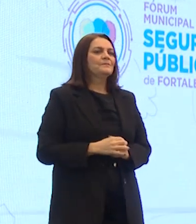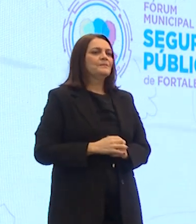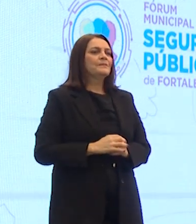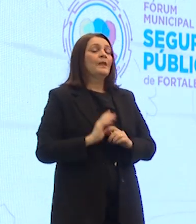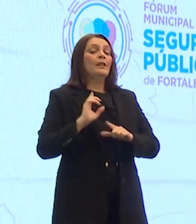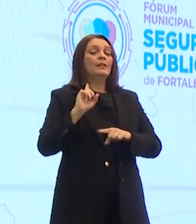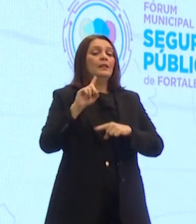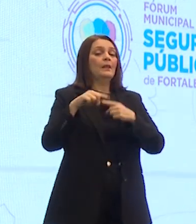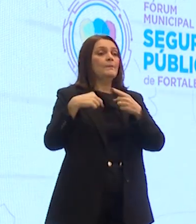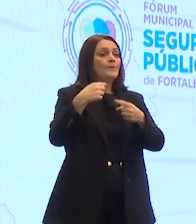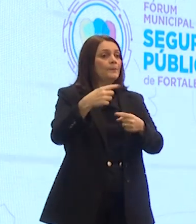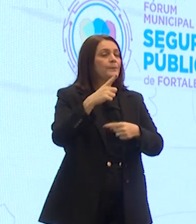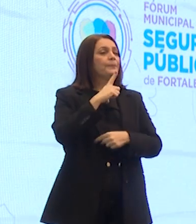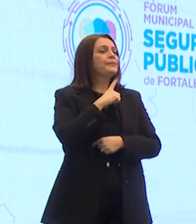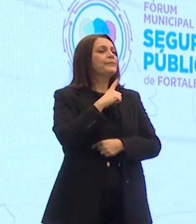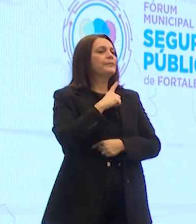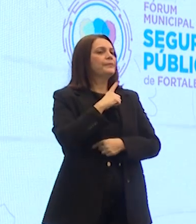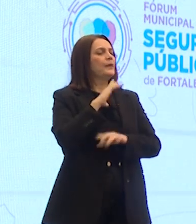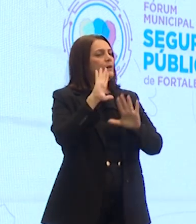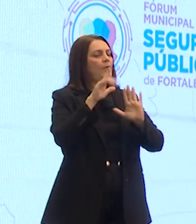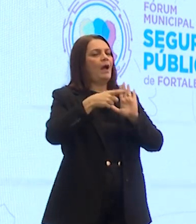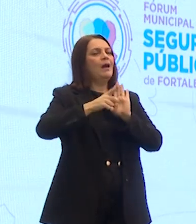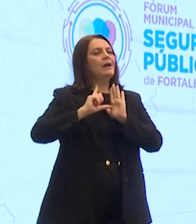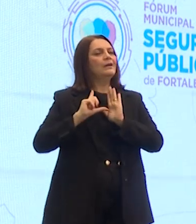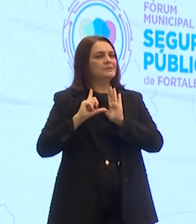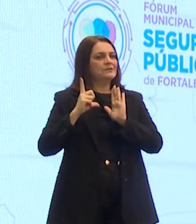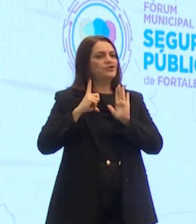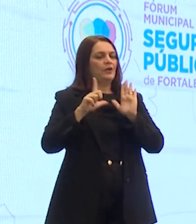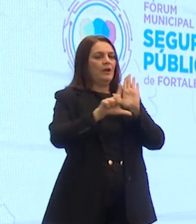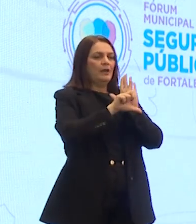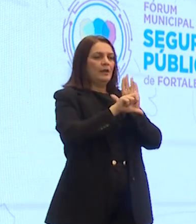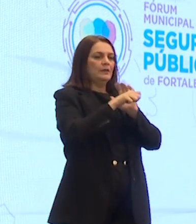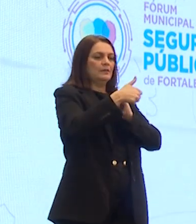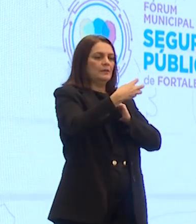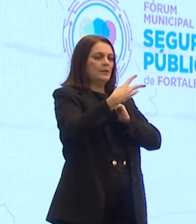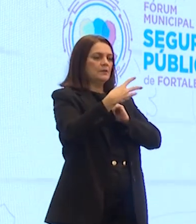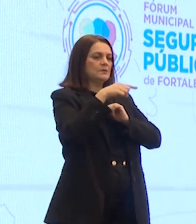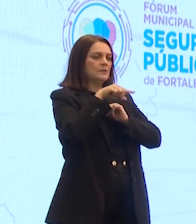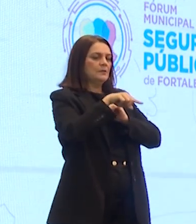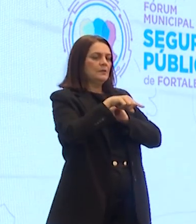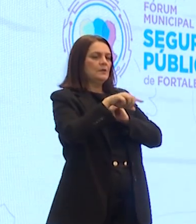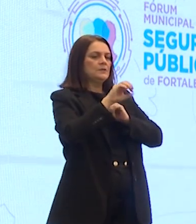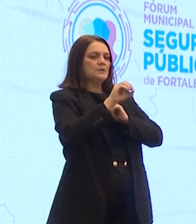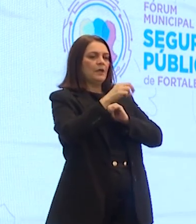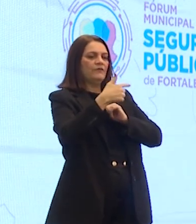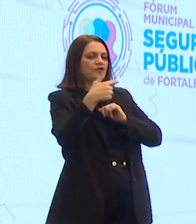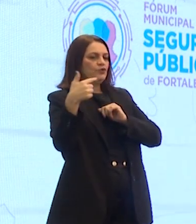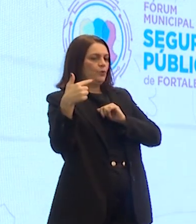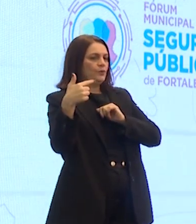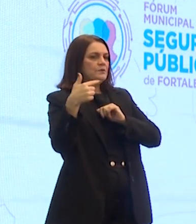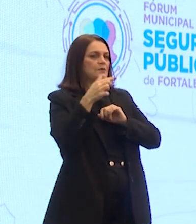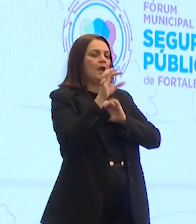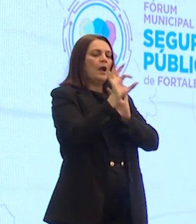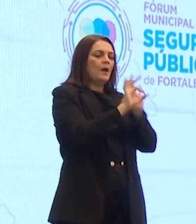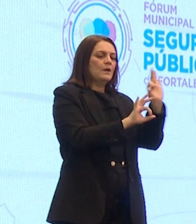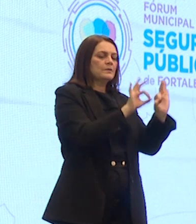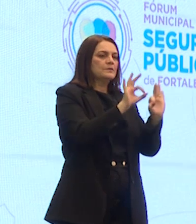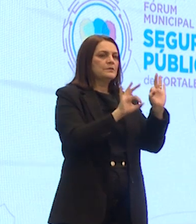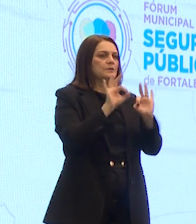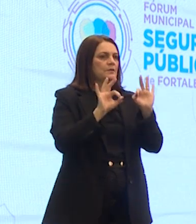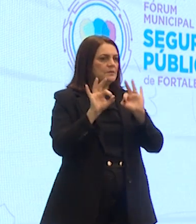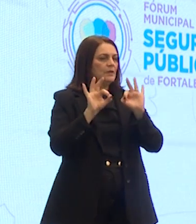Depois, nós tivemos, aliás, antes, nós tínhamos a Lei 13.022, que é a lei que organiza as